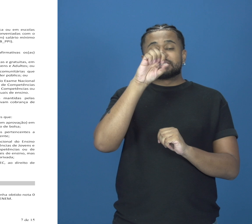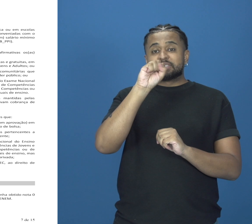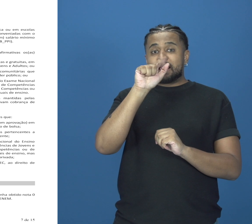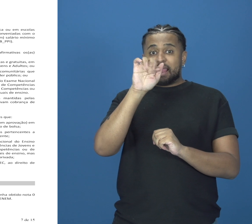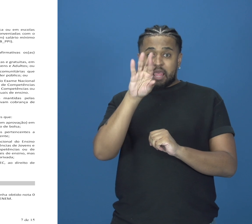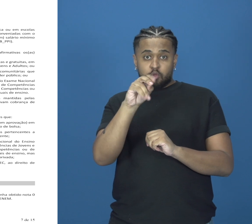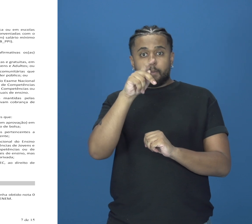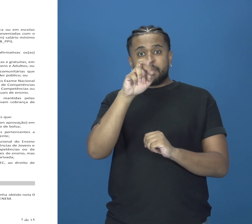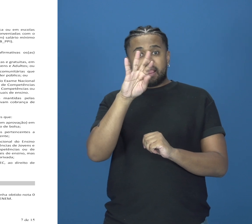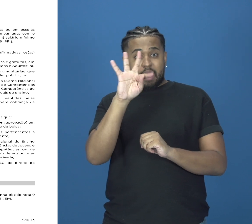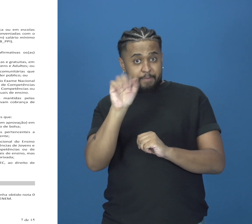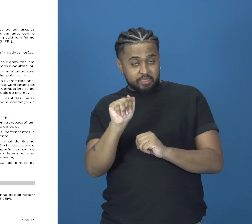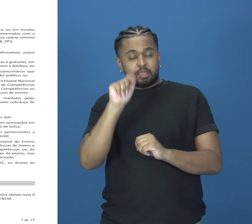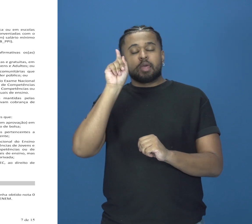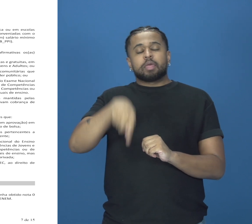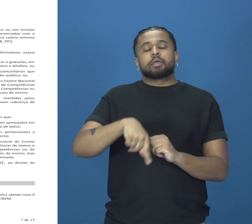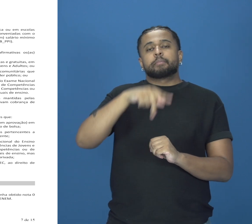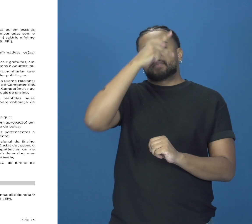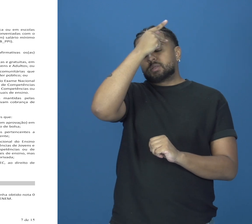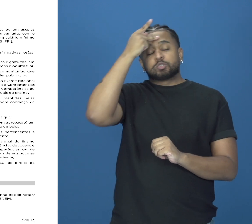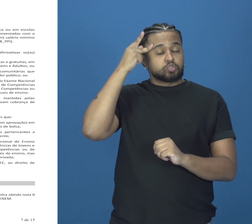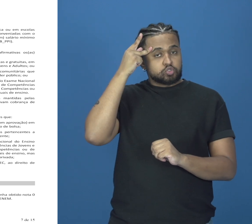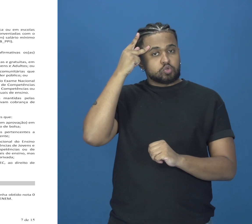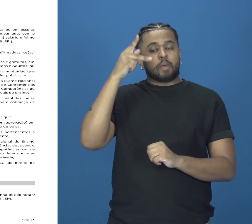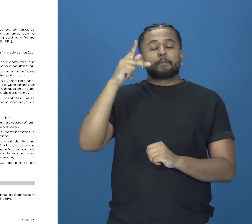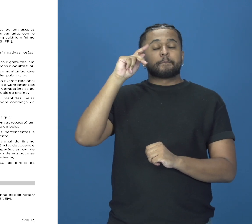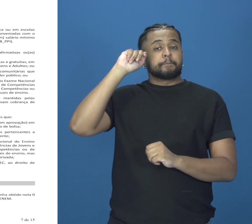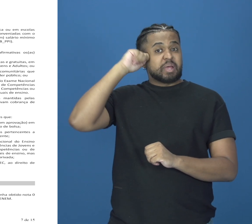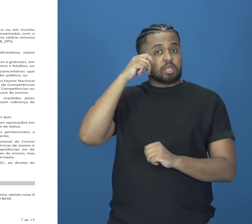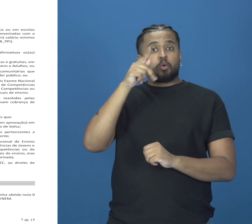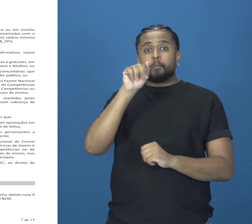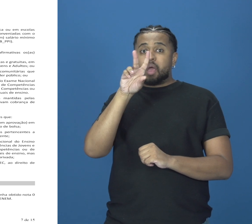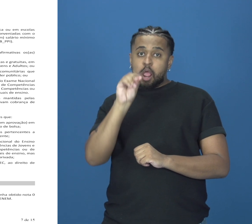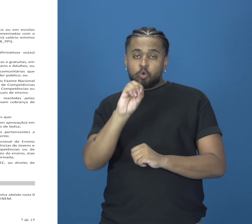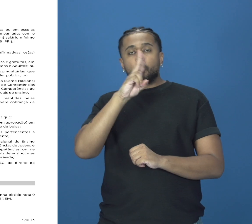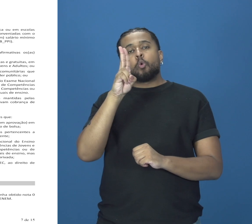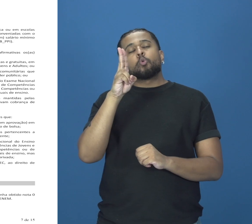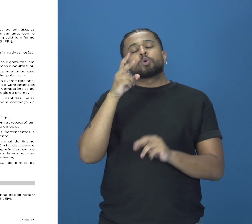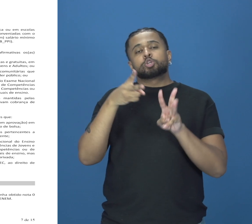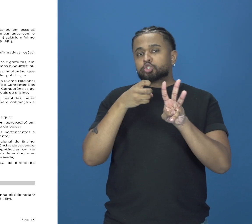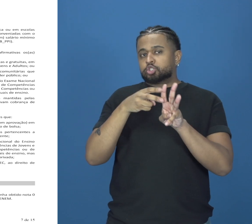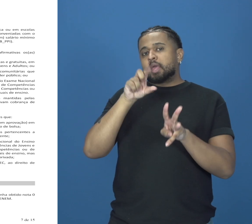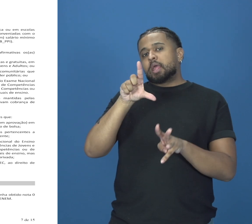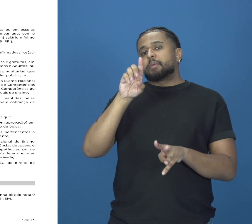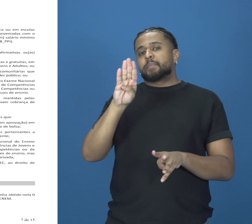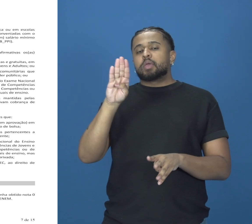mínimo per capita, que se autodeclararem pretos, pardos ou indígenas.